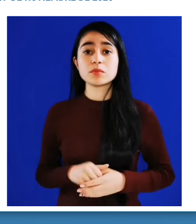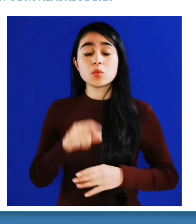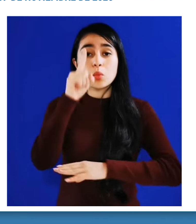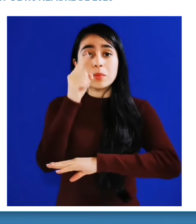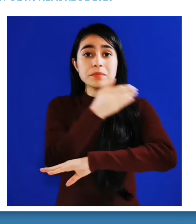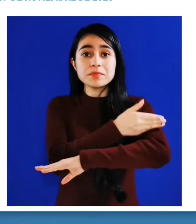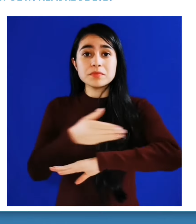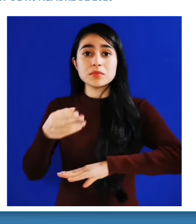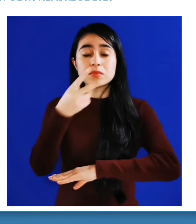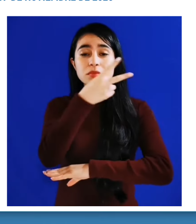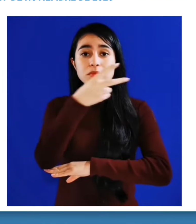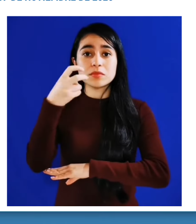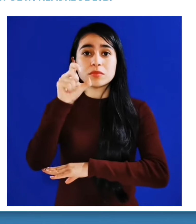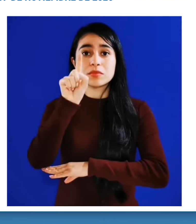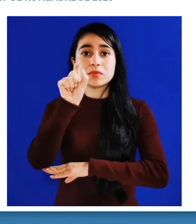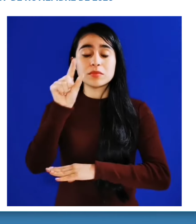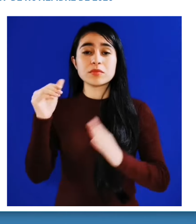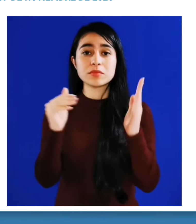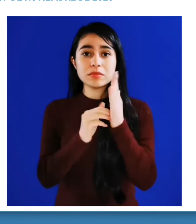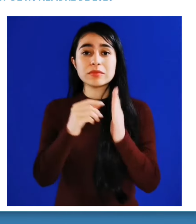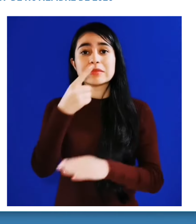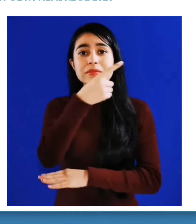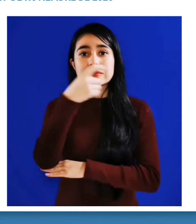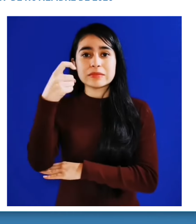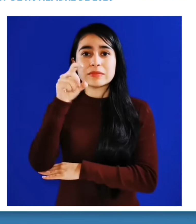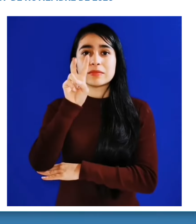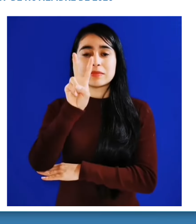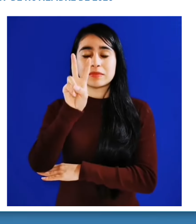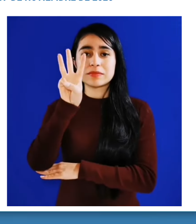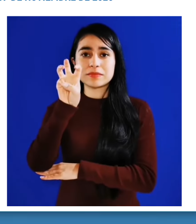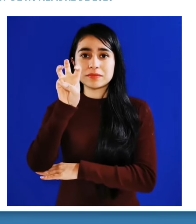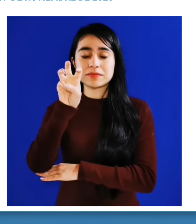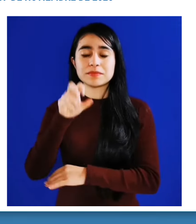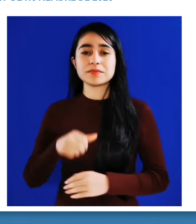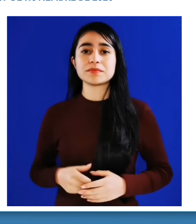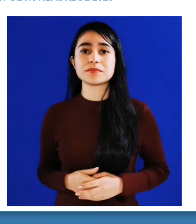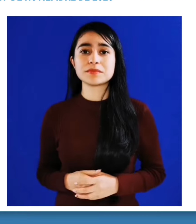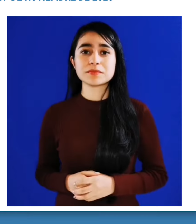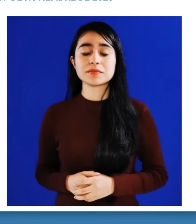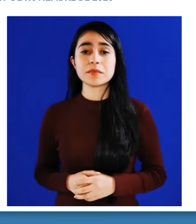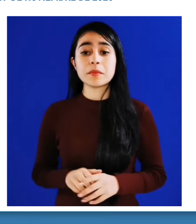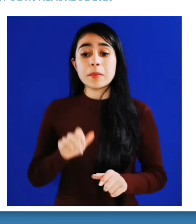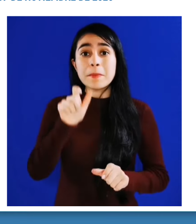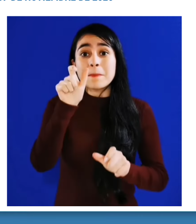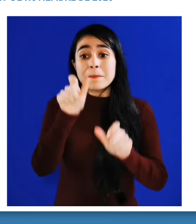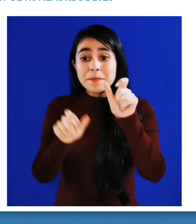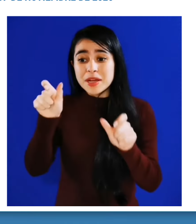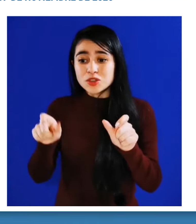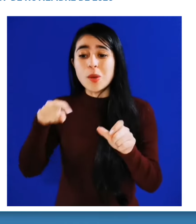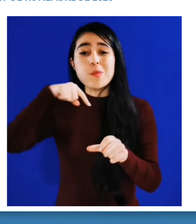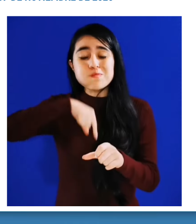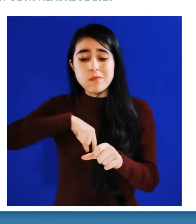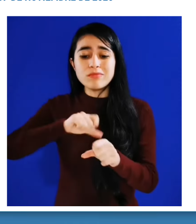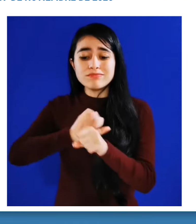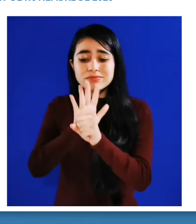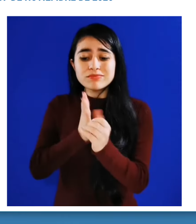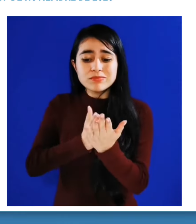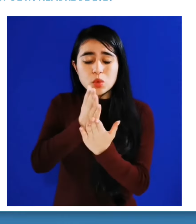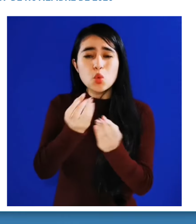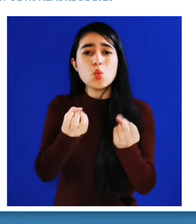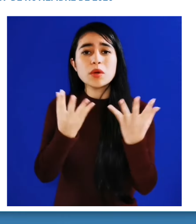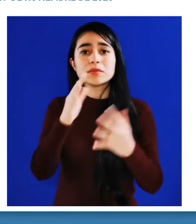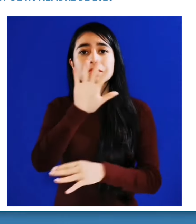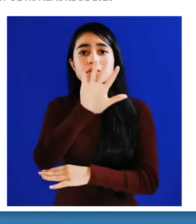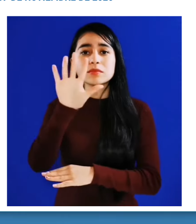1.211.128. Número de casos activos,